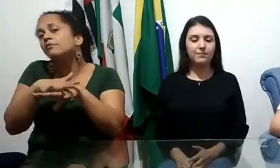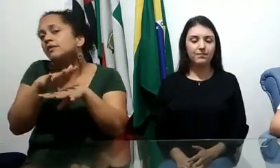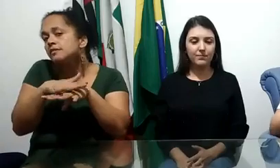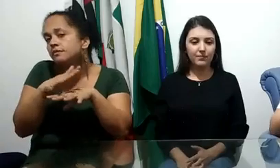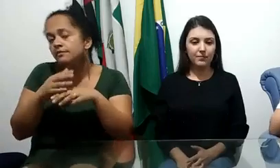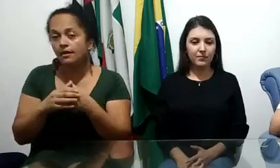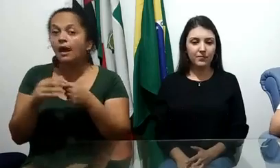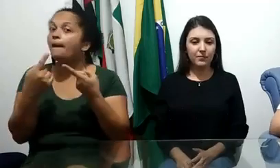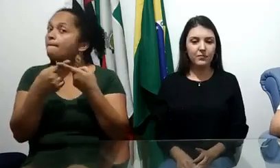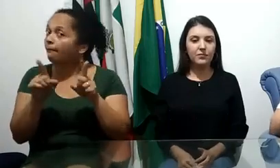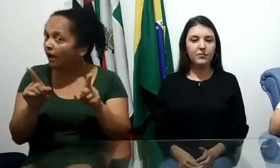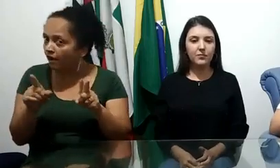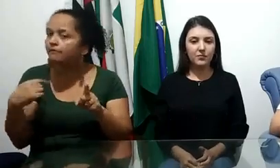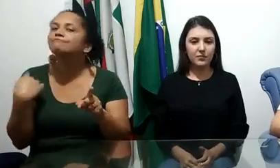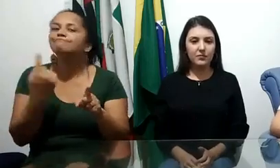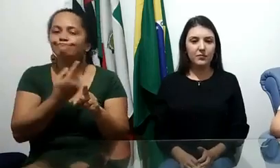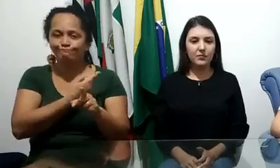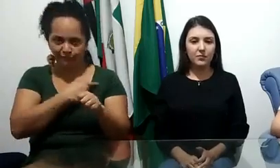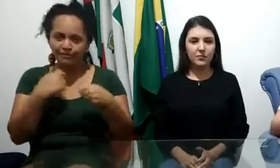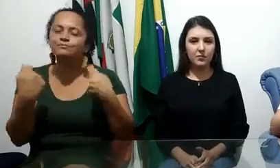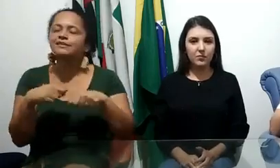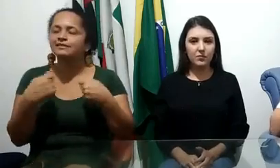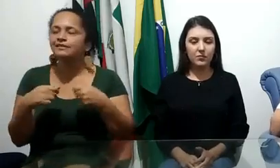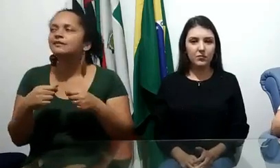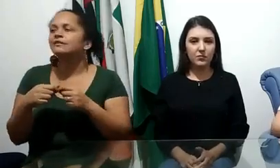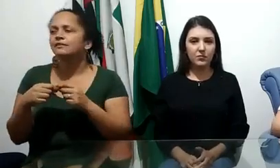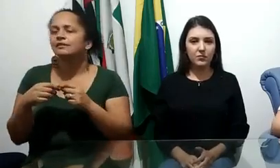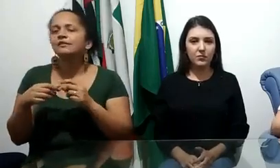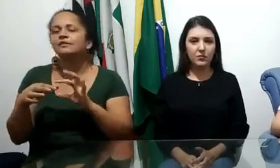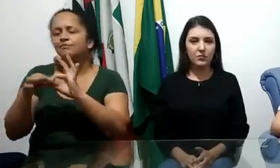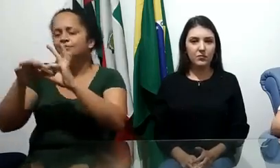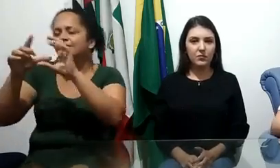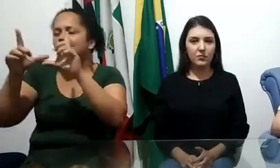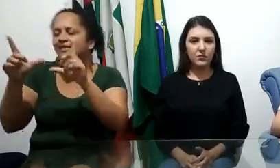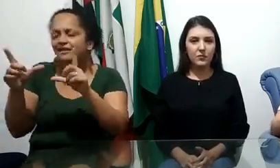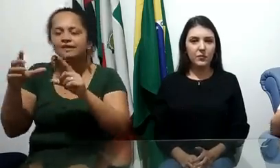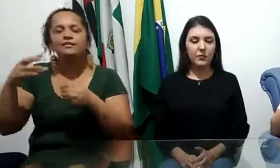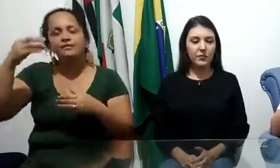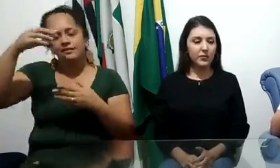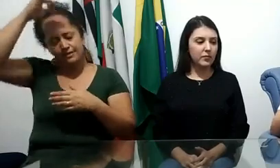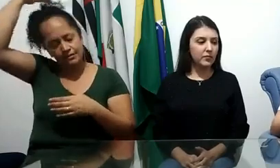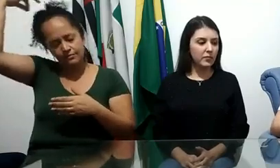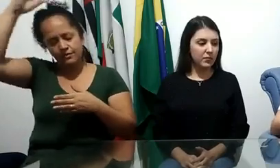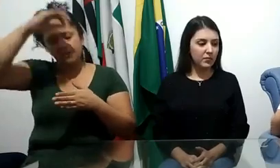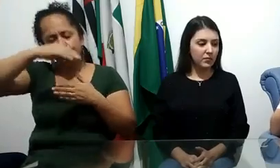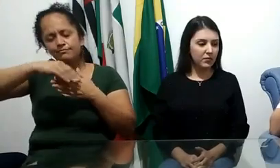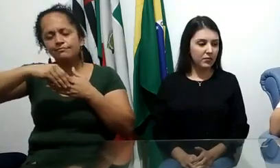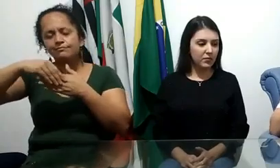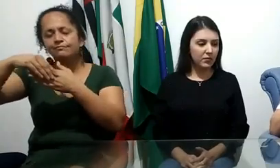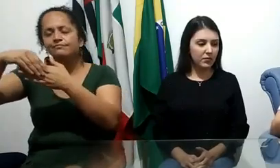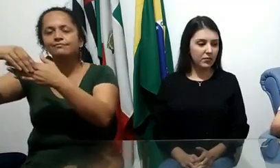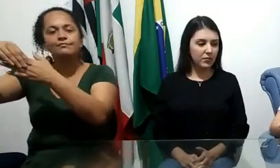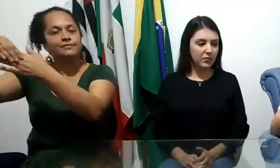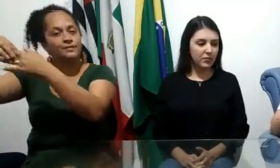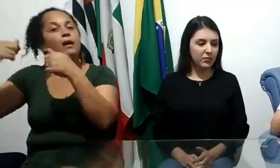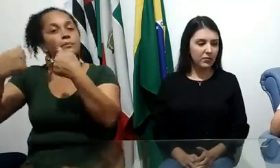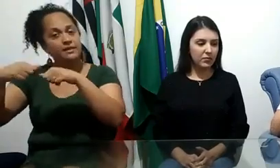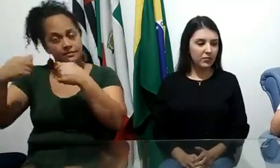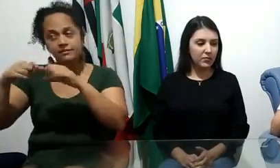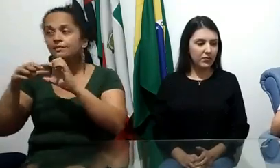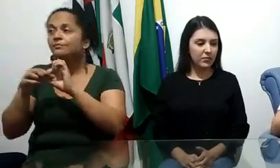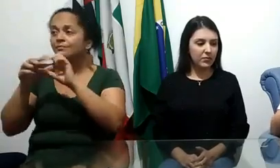deixar agir e deixar o Espírito Santo agir através das nossas vidas. Tomar a iniciativa de se deixar mudar